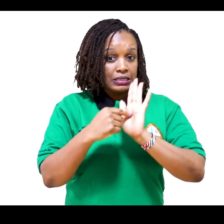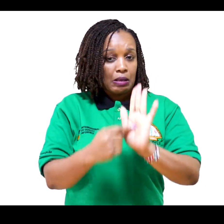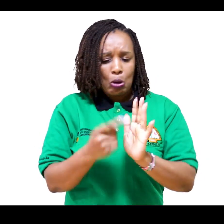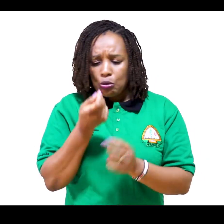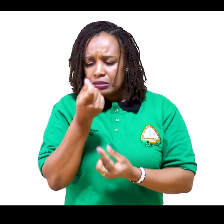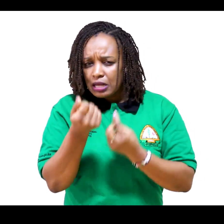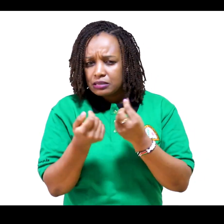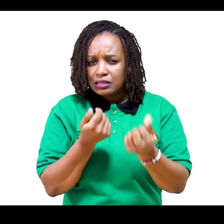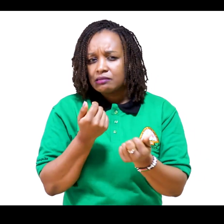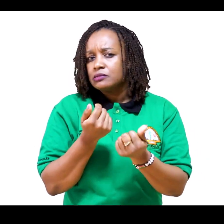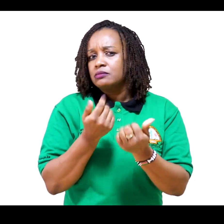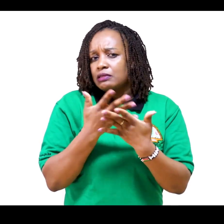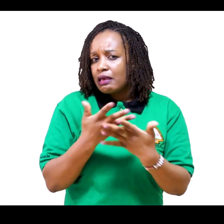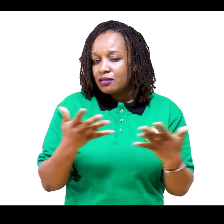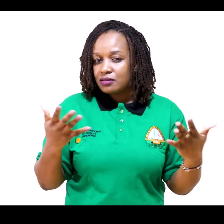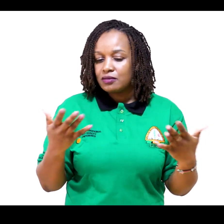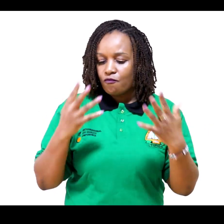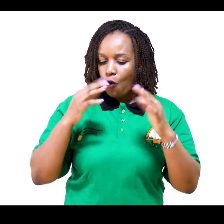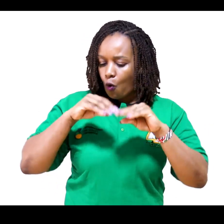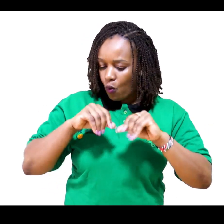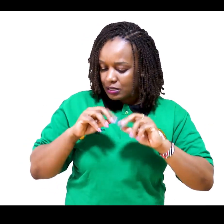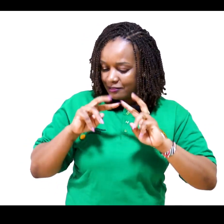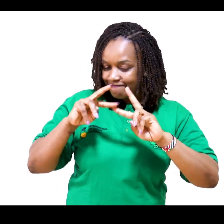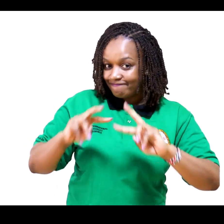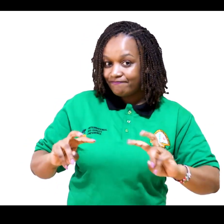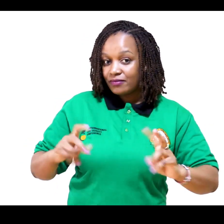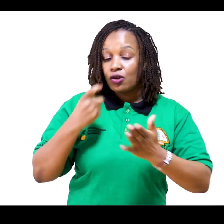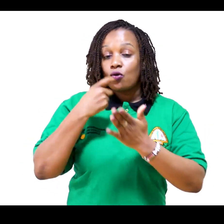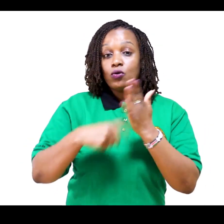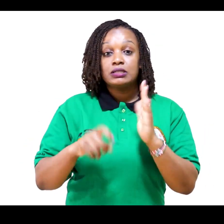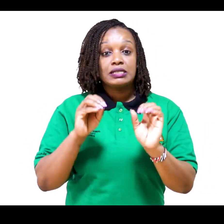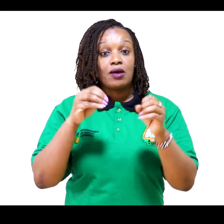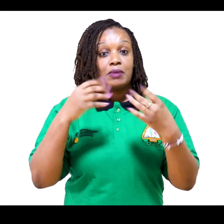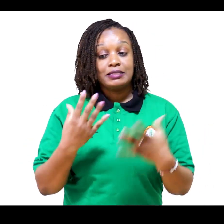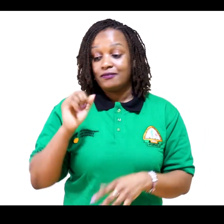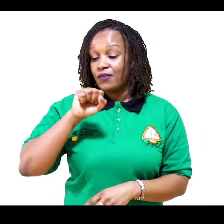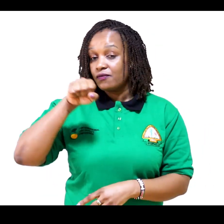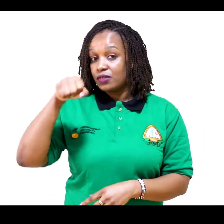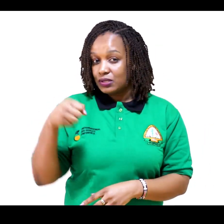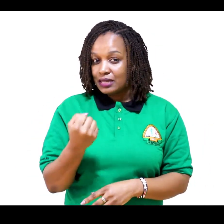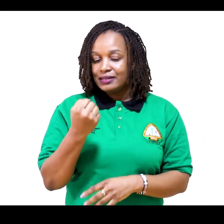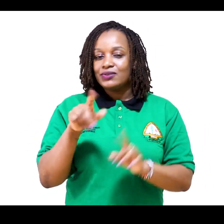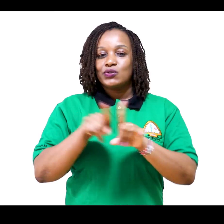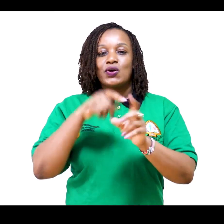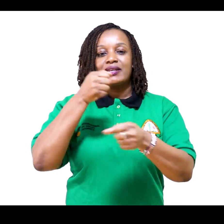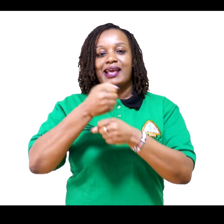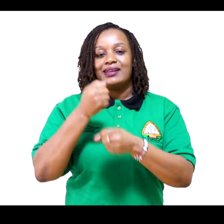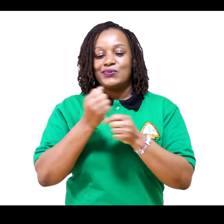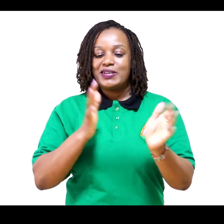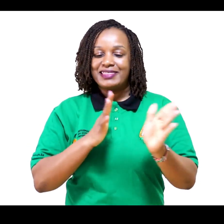Kwa sampuli ya shehena ndogo kwa uchunguzi wa ubora kwa kila shehena, gharama ni shilingi 5,000 na